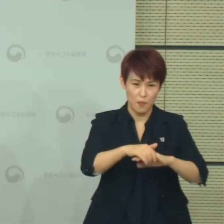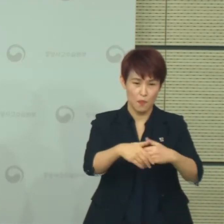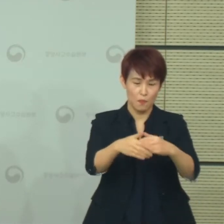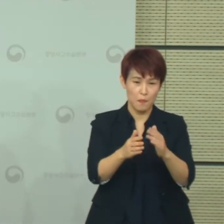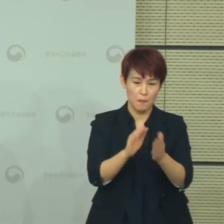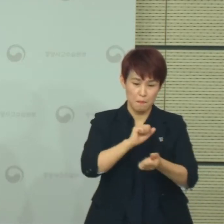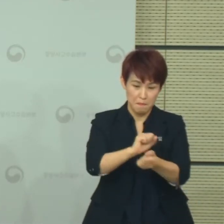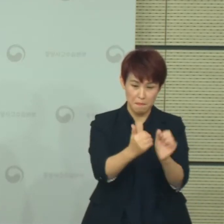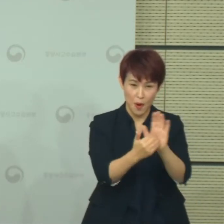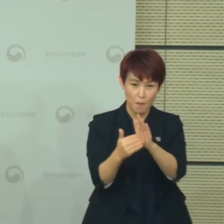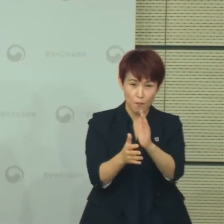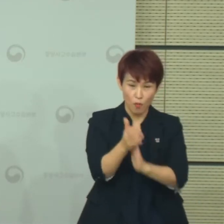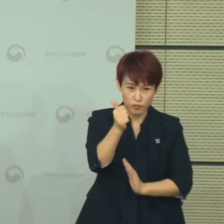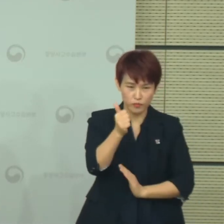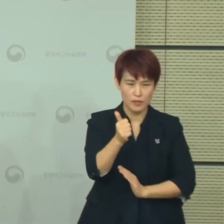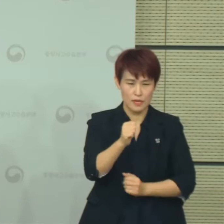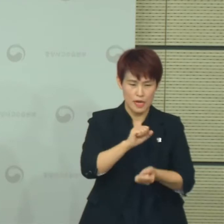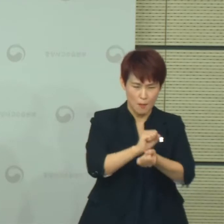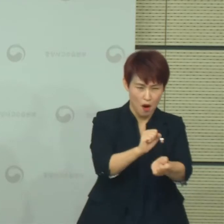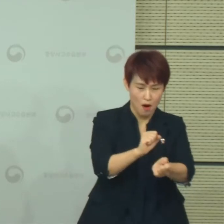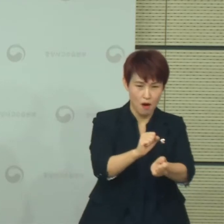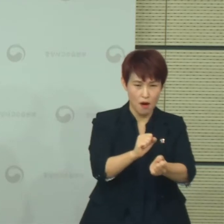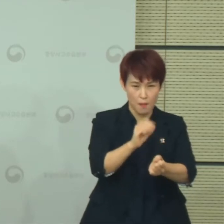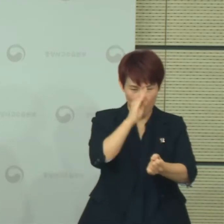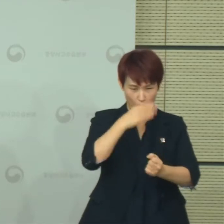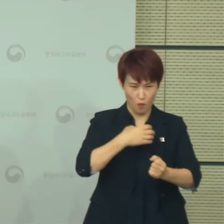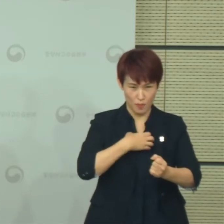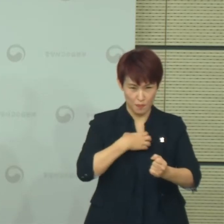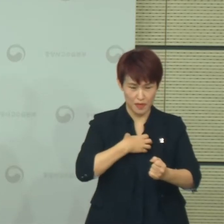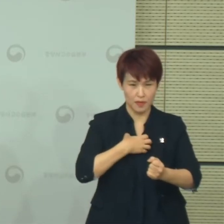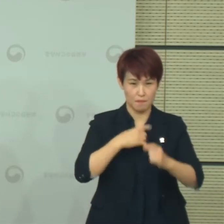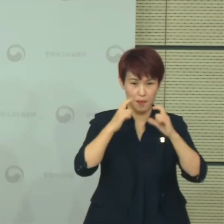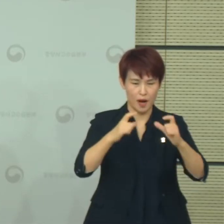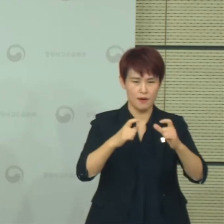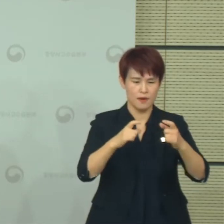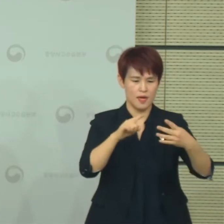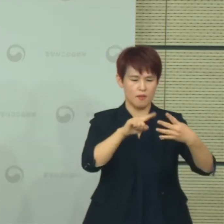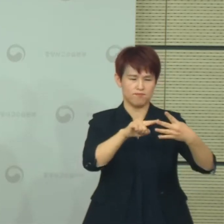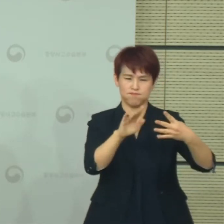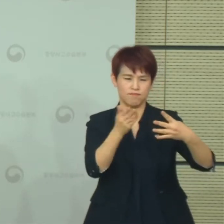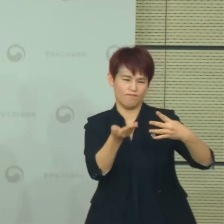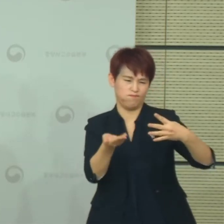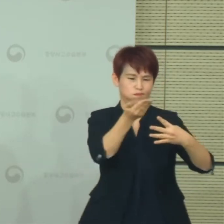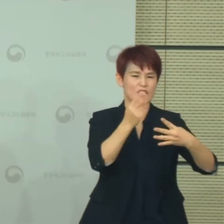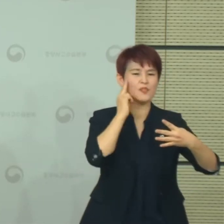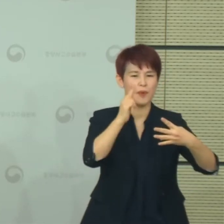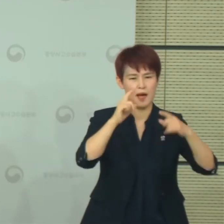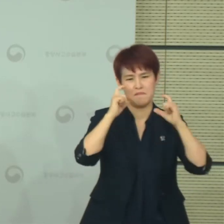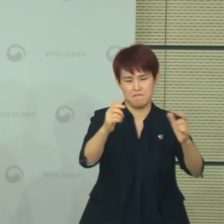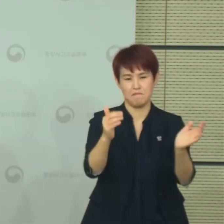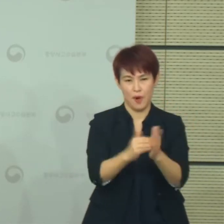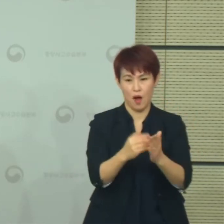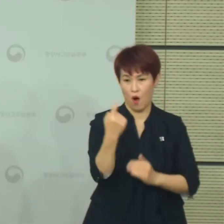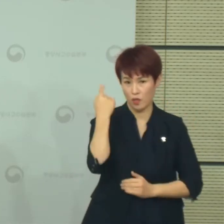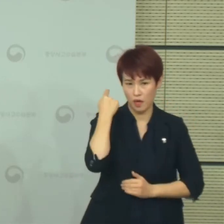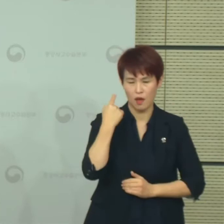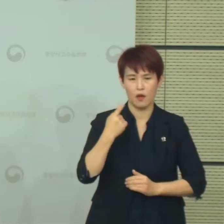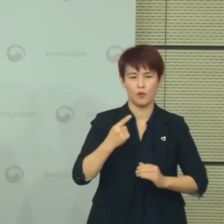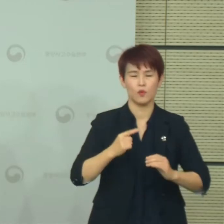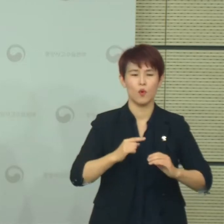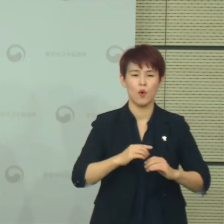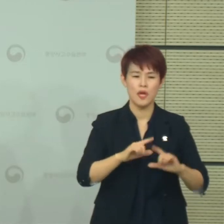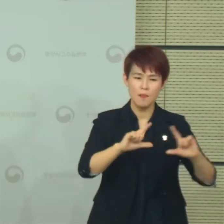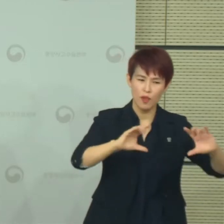중앙방역대책본부는 감염병 위기경보를 심각 단계로 상향 조정함에 따라 어제 일반 국민과